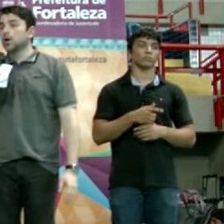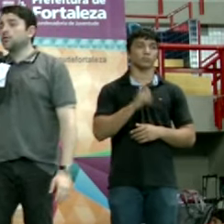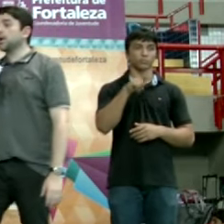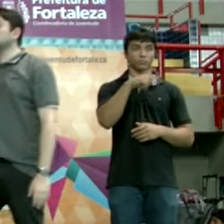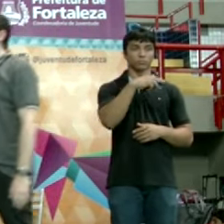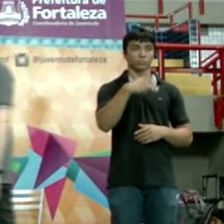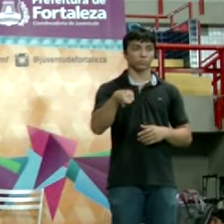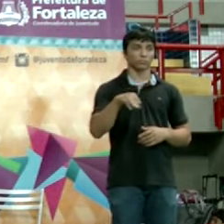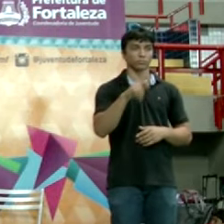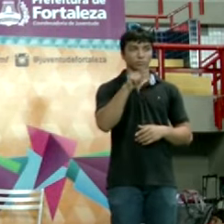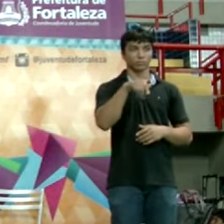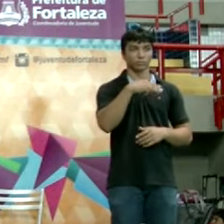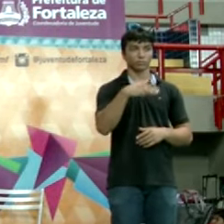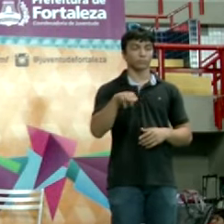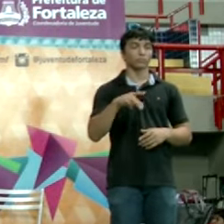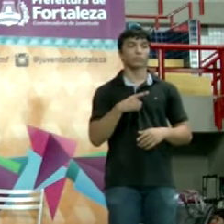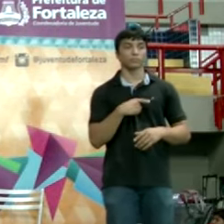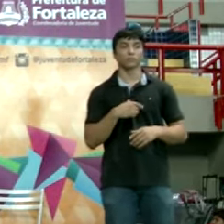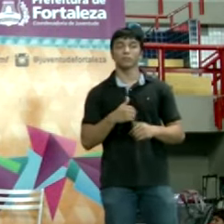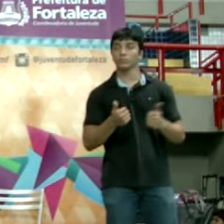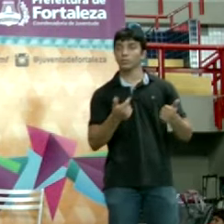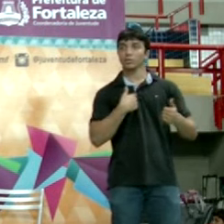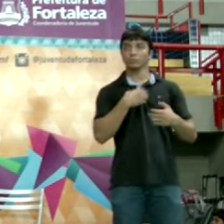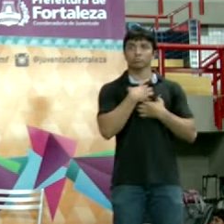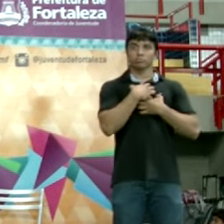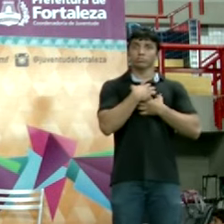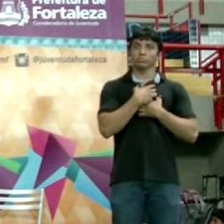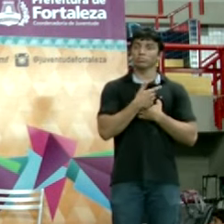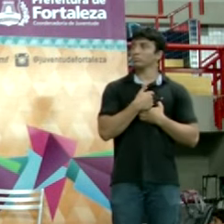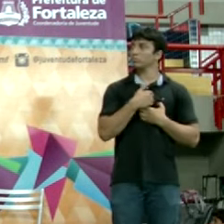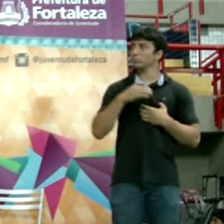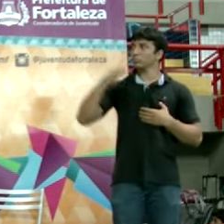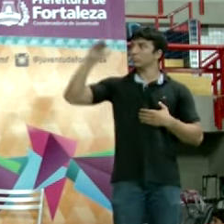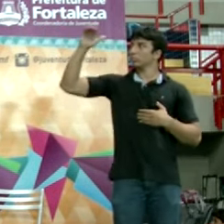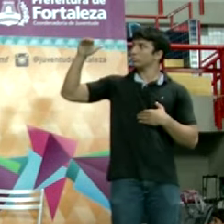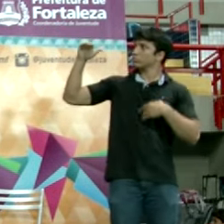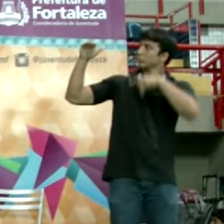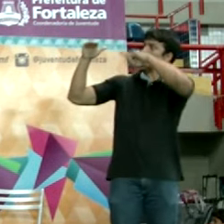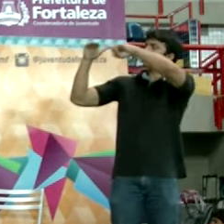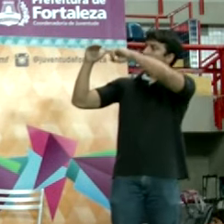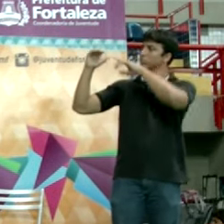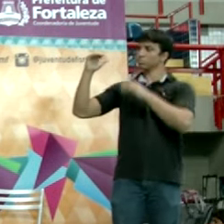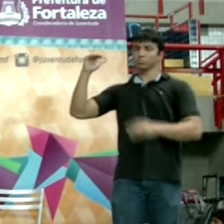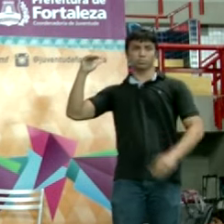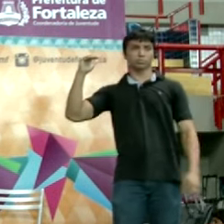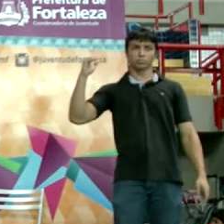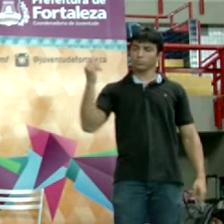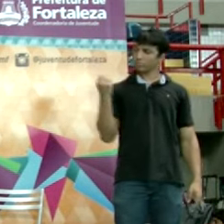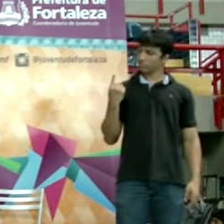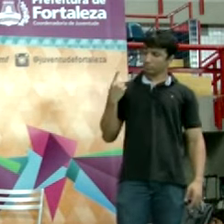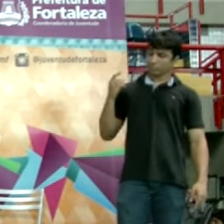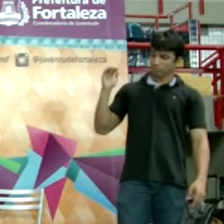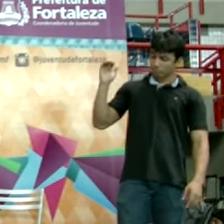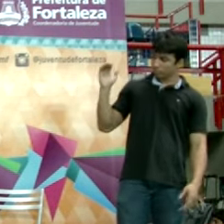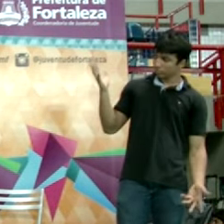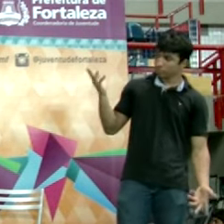comum. Eu fiquei chocado quando eu vi ele menorzinho que eu. Ele é um pouquinho menor assim. Eu fiquei, vala.